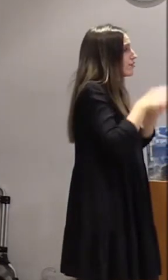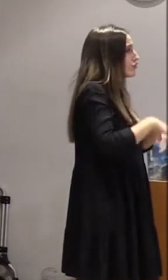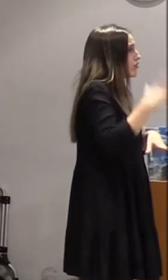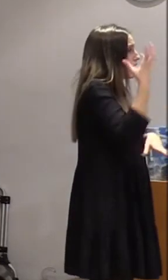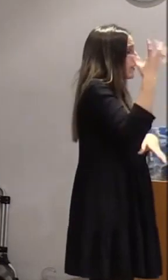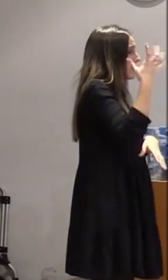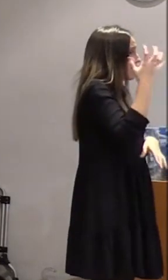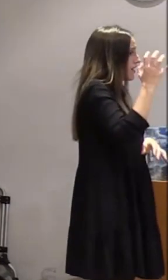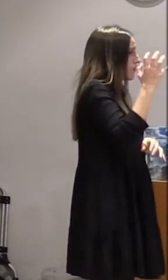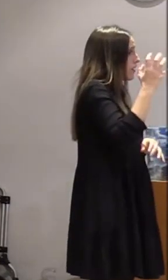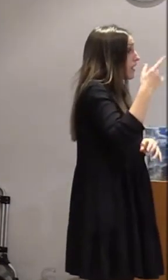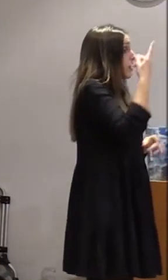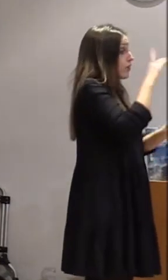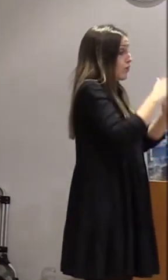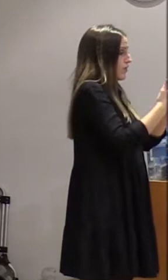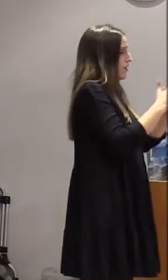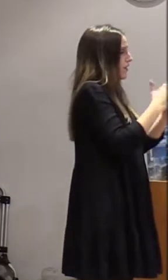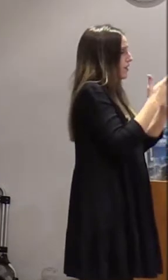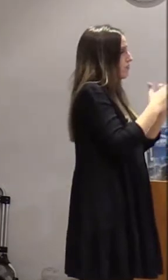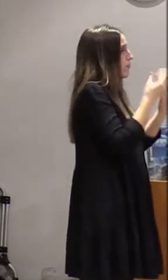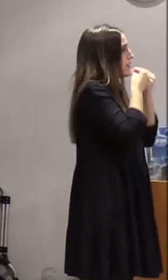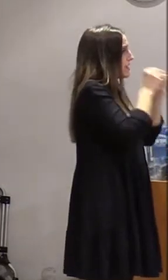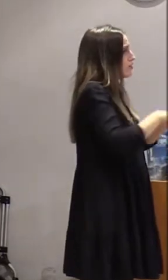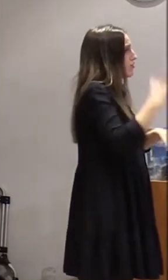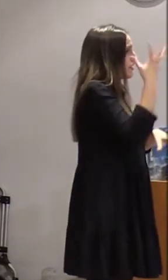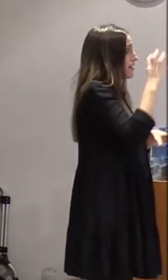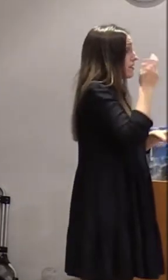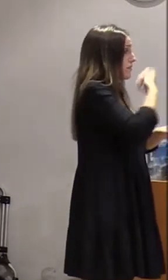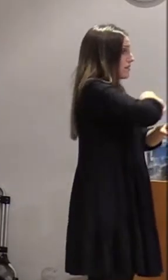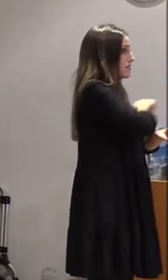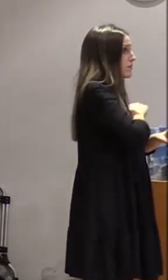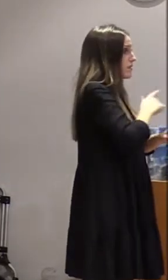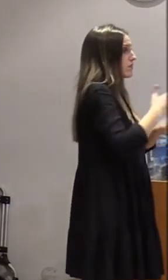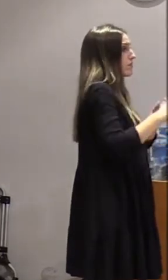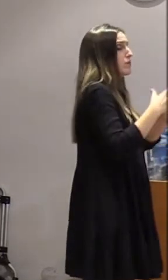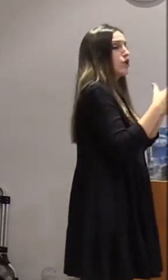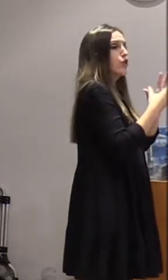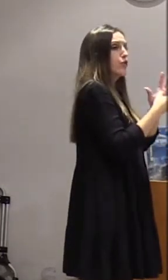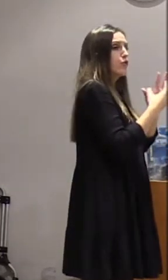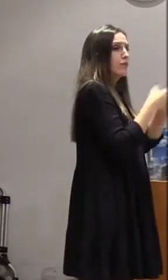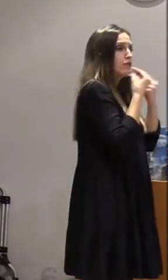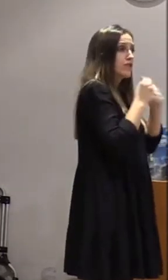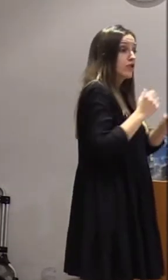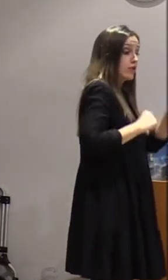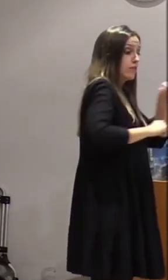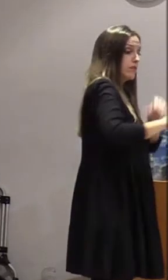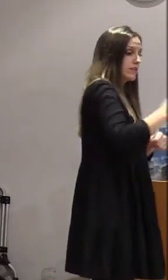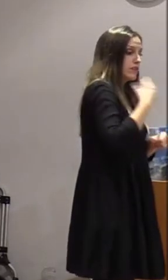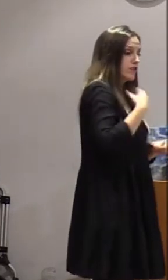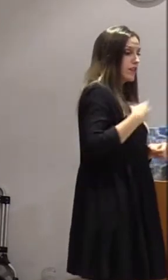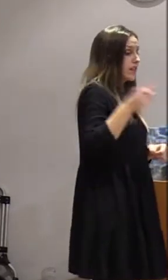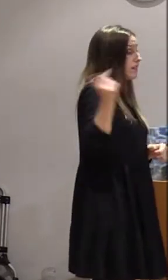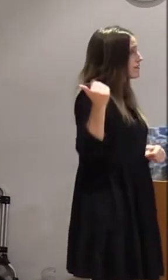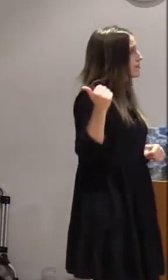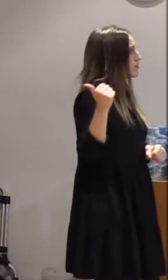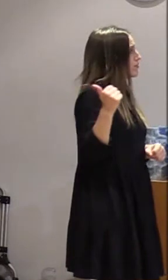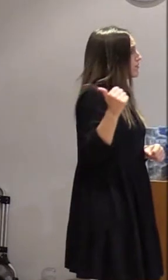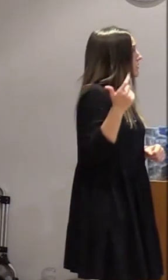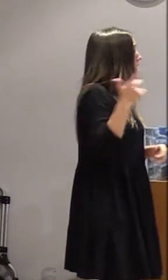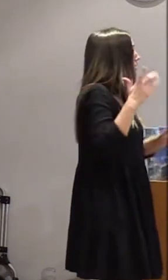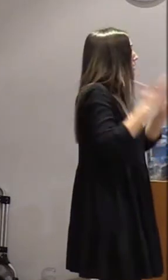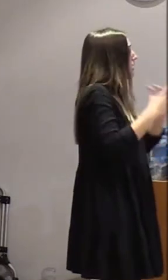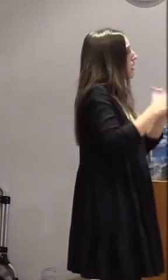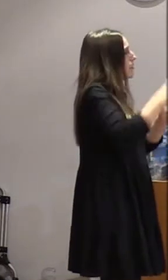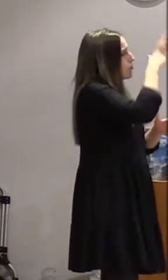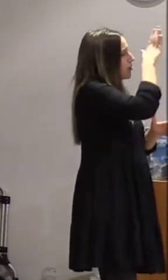Fontullo, en uno de sus libros, en Historia del Clima de España, a partir de documentos históricos, nos dice eso, que en el invierno